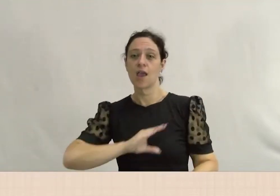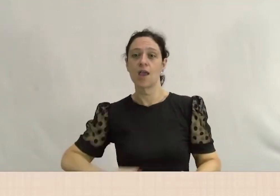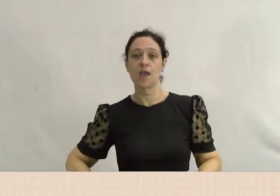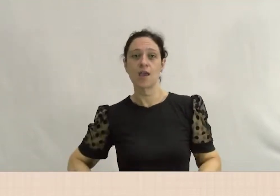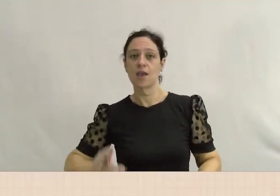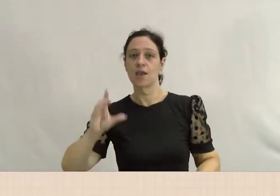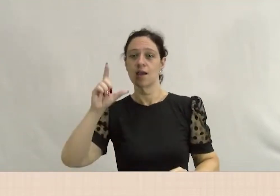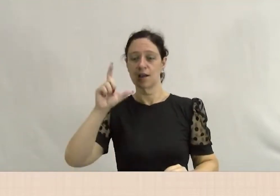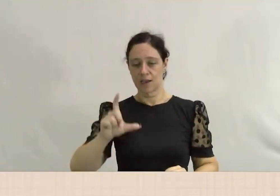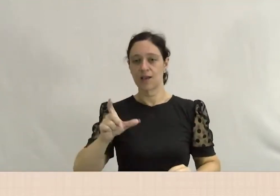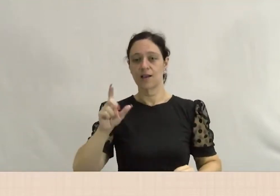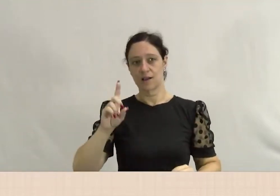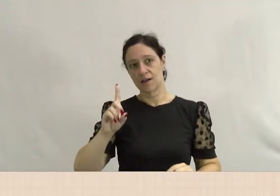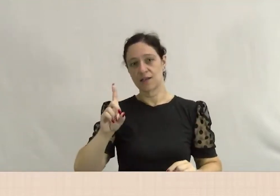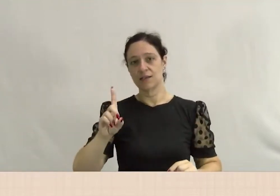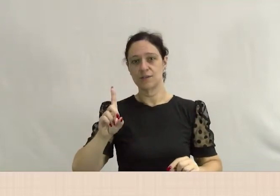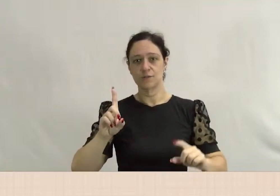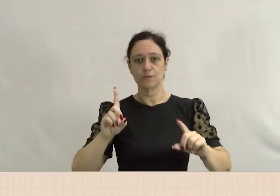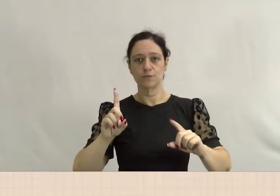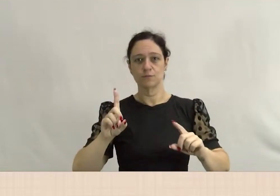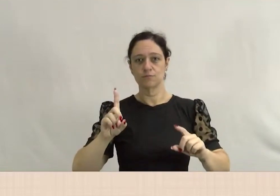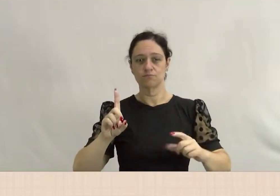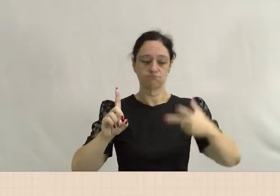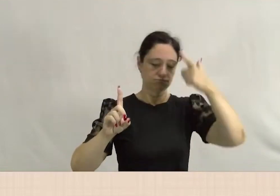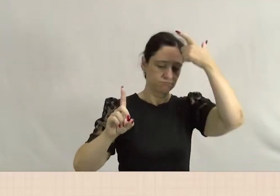entre a criação e o Criador.